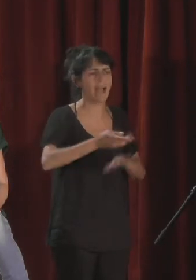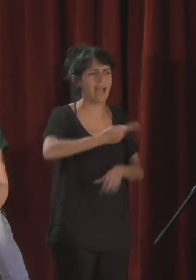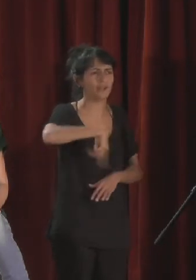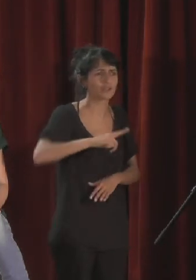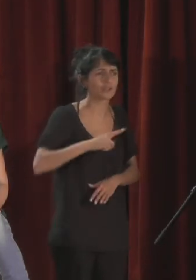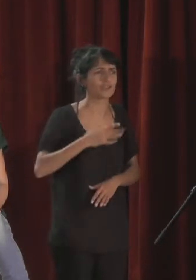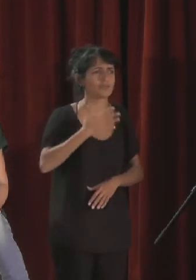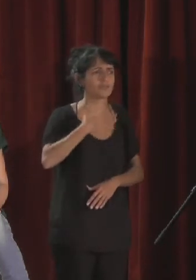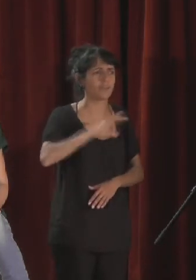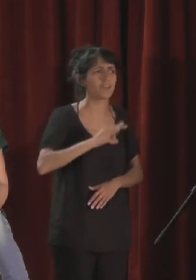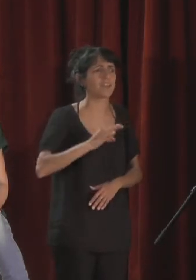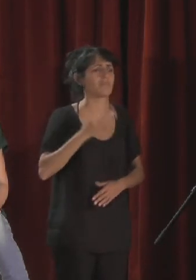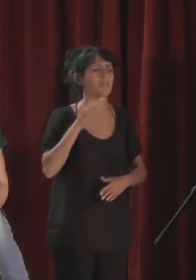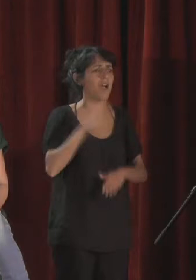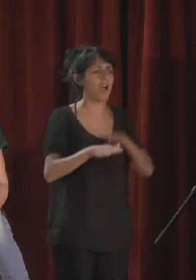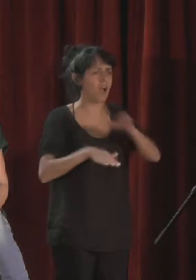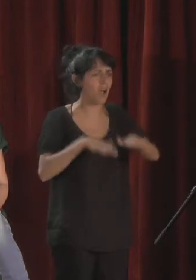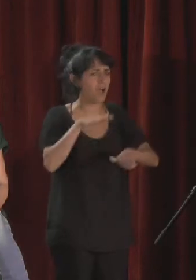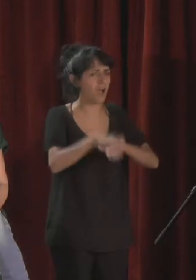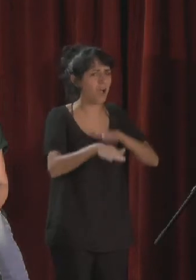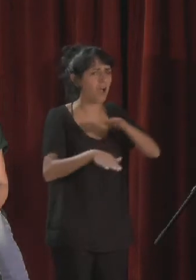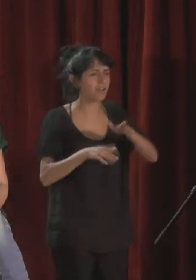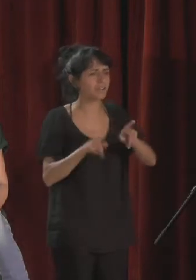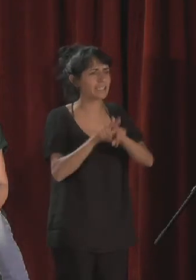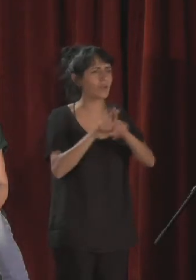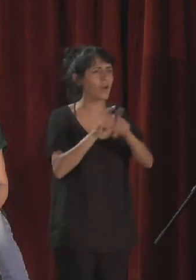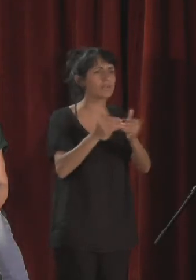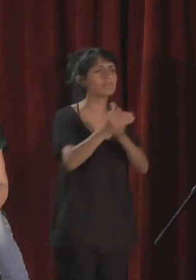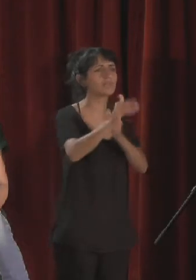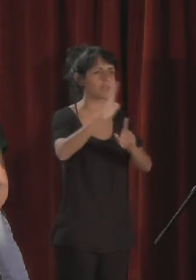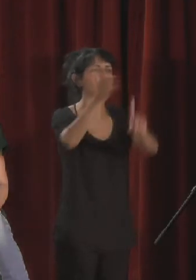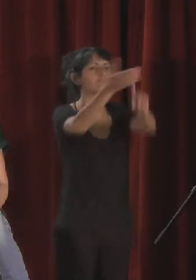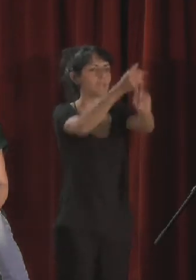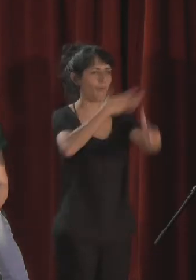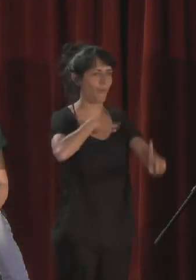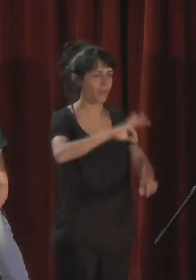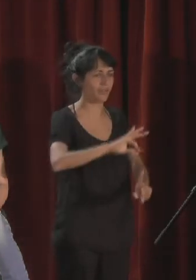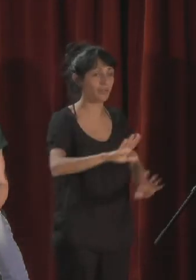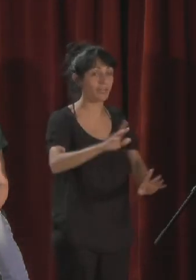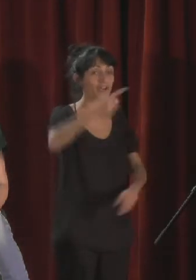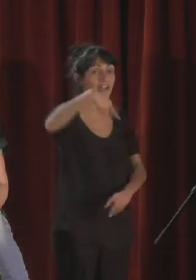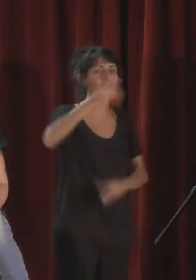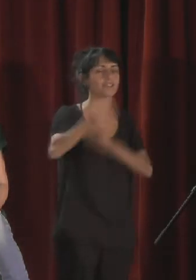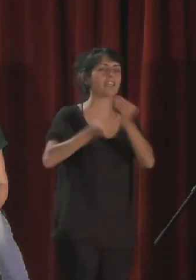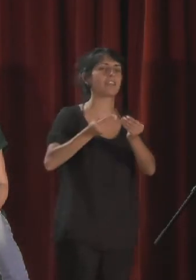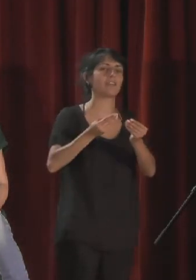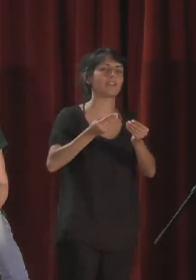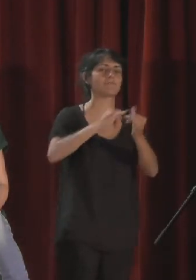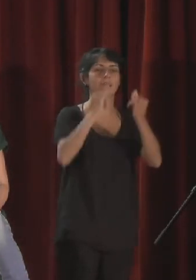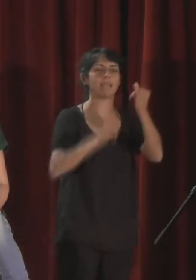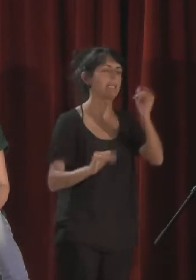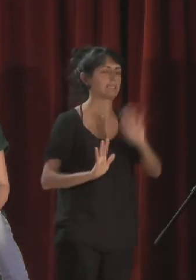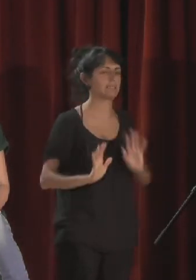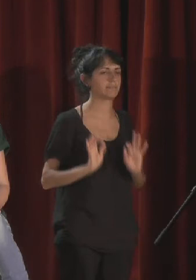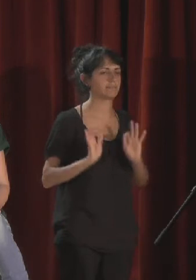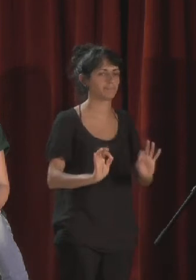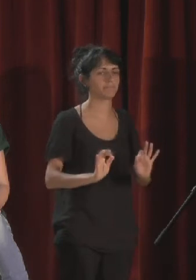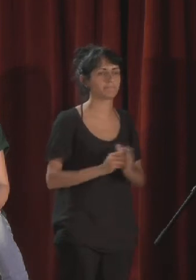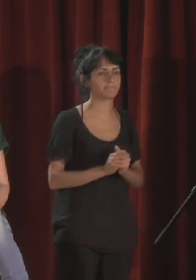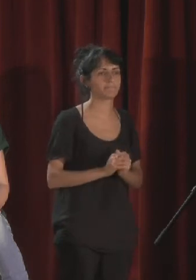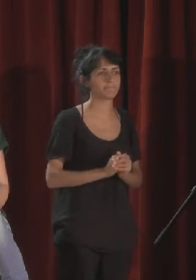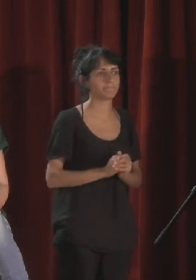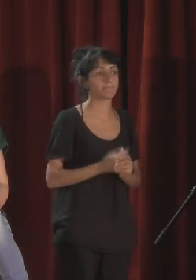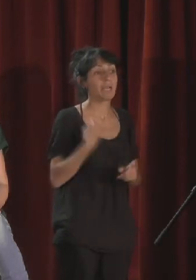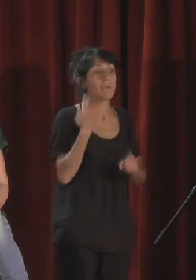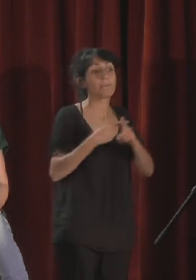camiñar cara a ese futuro, cara a un horizonte posible, o levaron a quebra. Non sale nos medios de comunicación, pero é